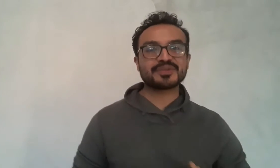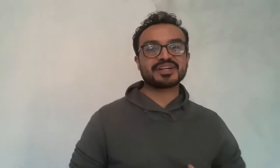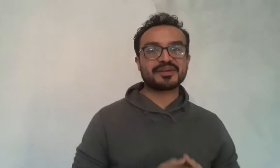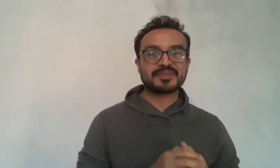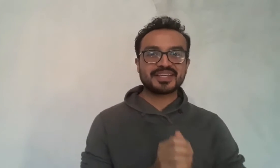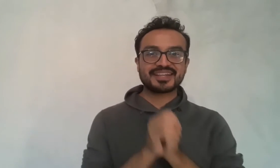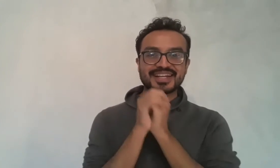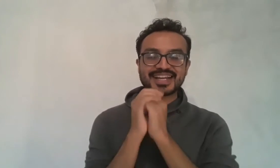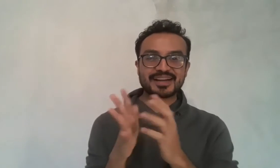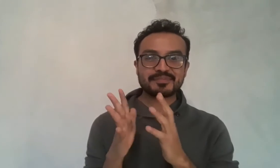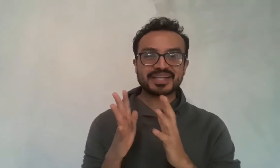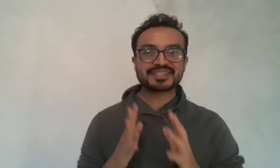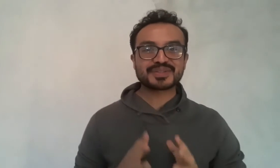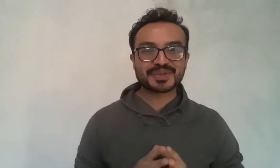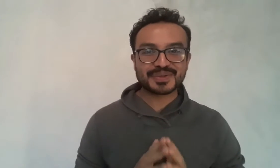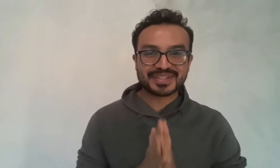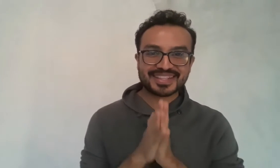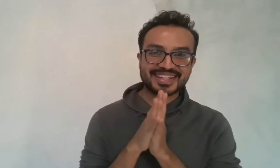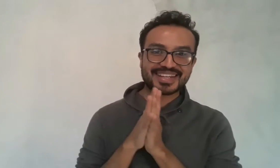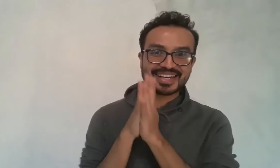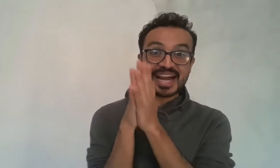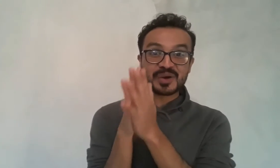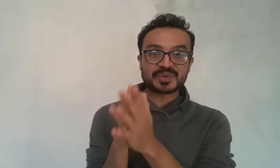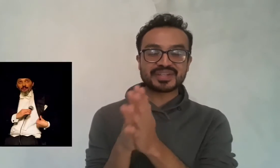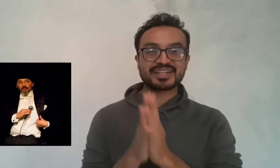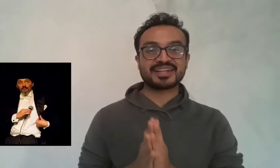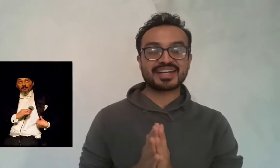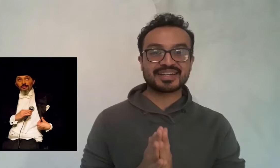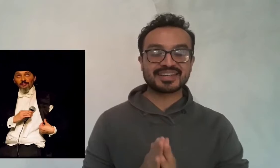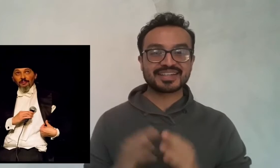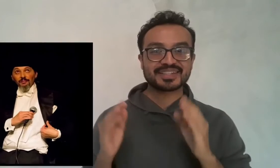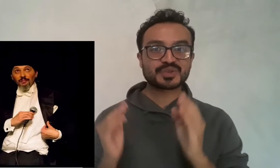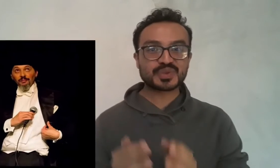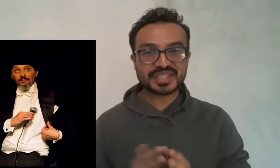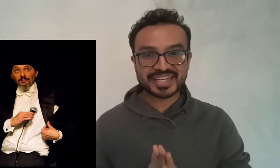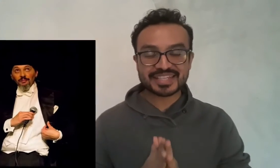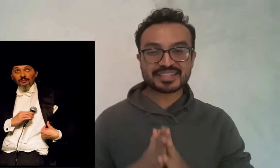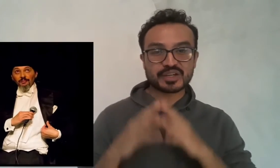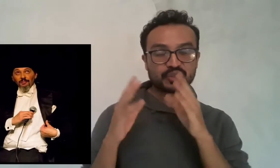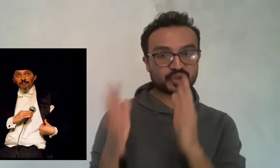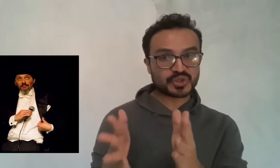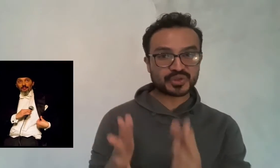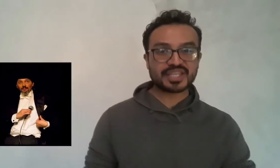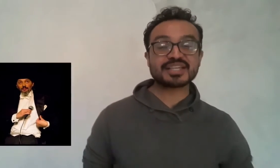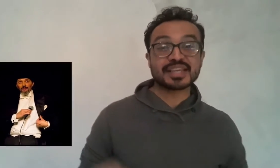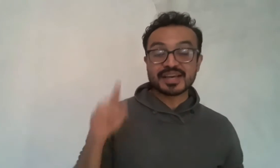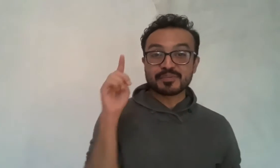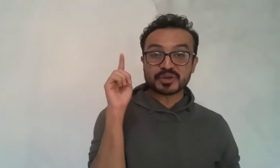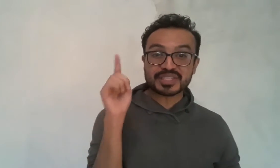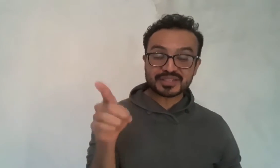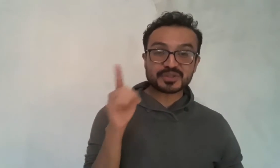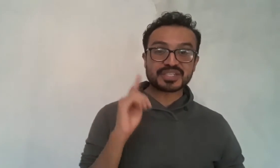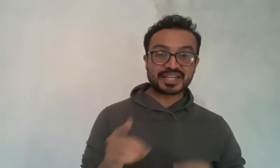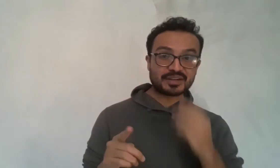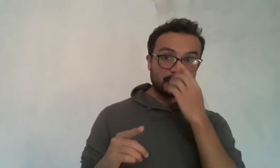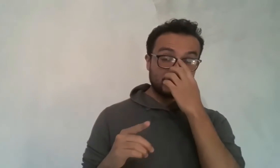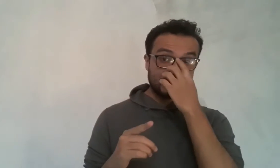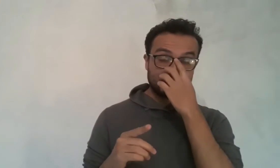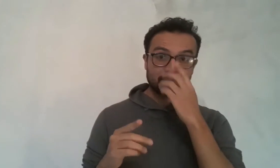a mi gran maestro de clown, el gran Jesús Díaz, Chucho Díaz. Por cierto, síganlo en